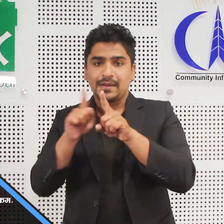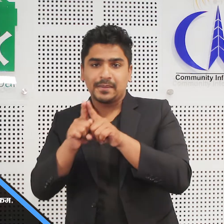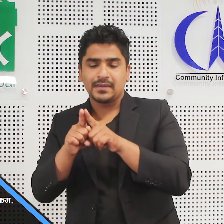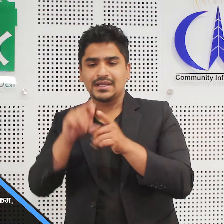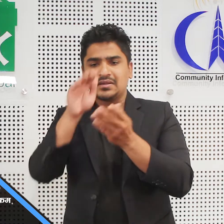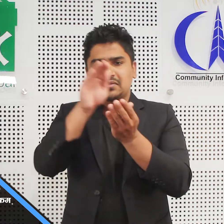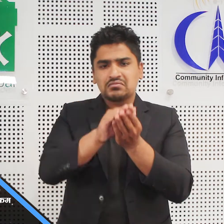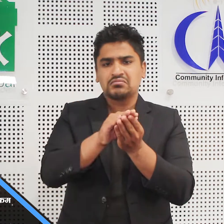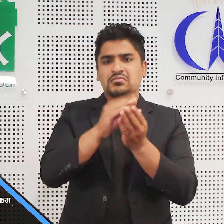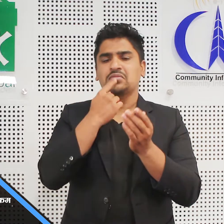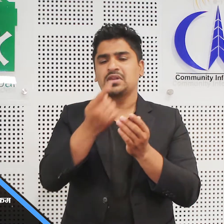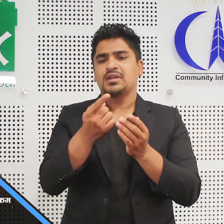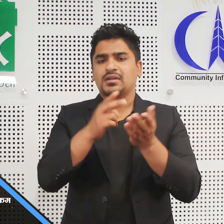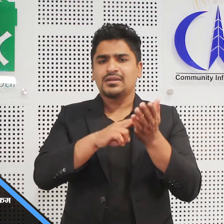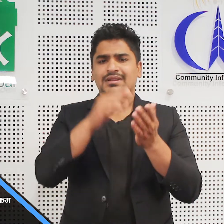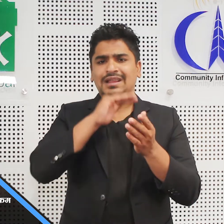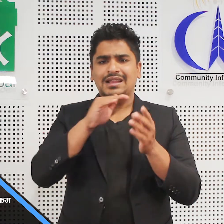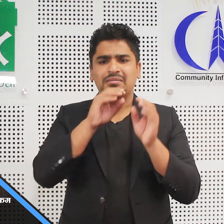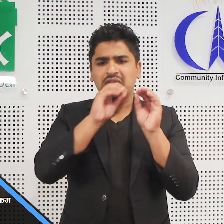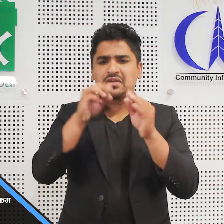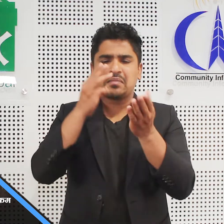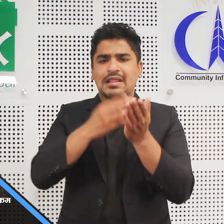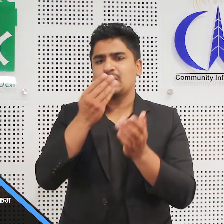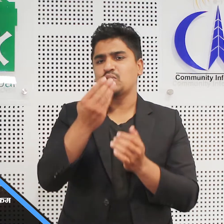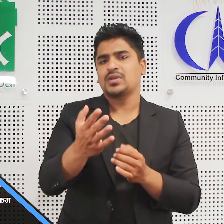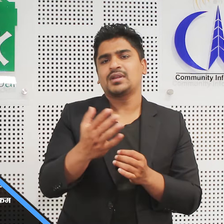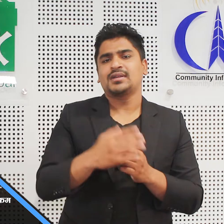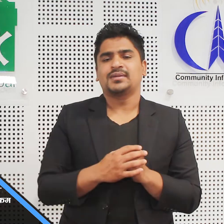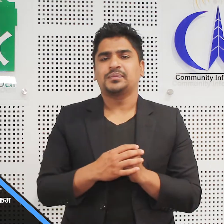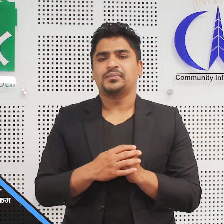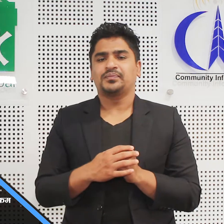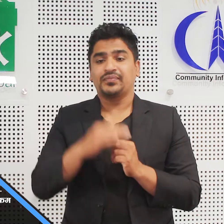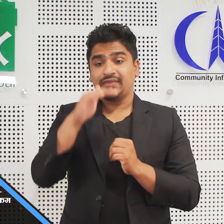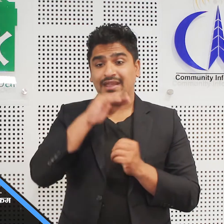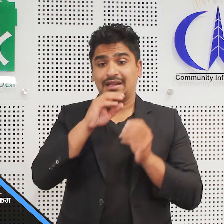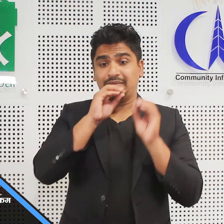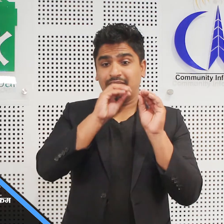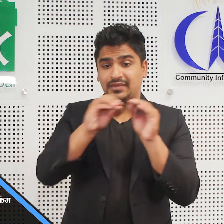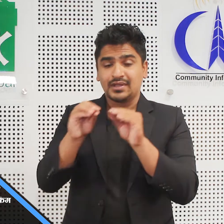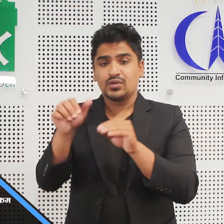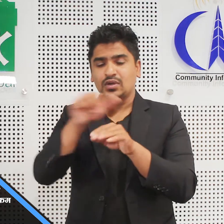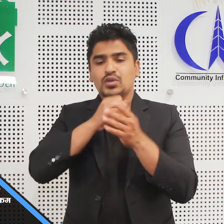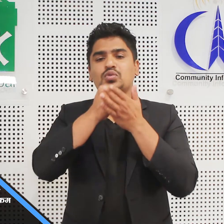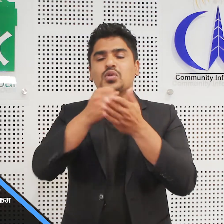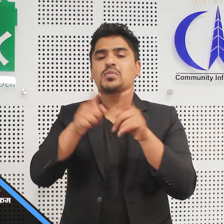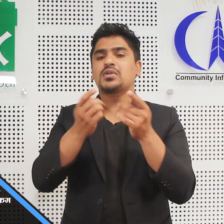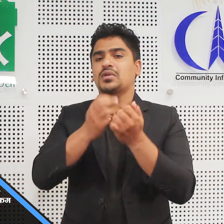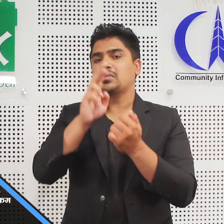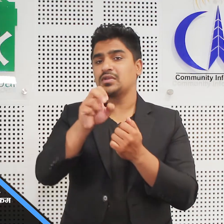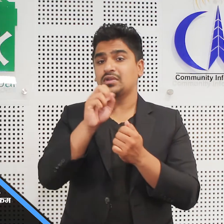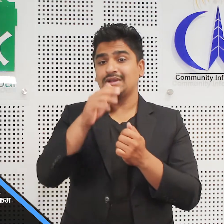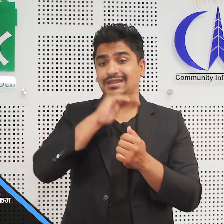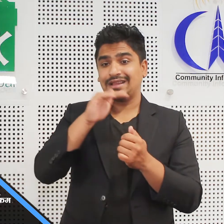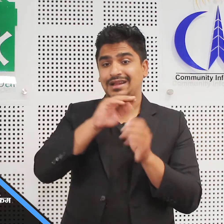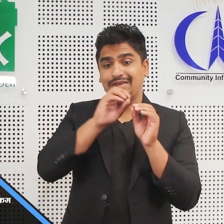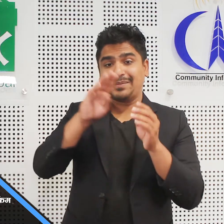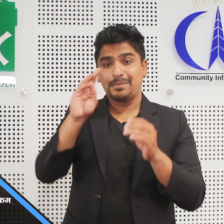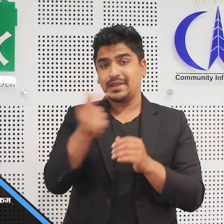राखिदिए भए झन् अझ, तालिम दिएर मात्रै हुँदैन, अनि तालिम दिएर उनीहरूलाई सहयोग पनि गर्नुपर्छ। तर तालिम दिने बित्तिकै उनीहरूले